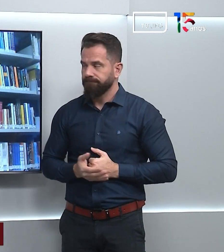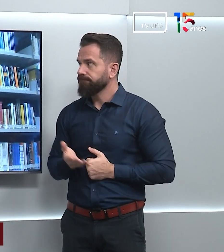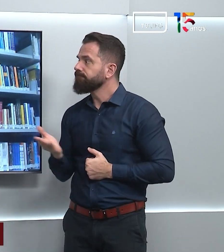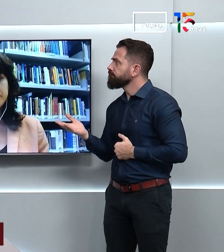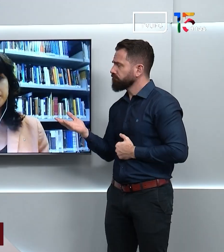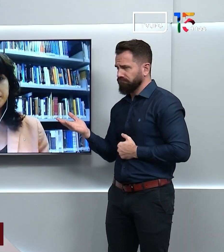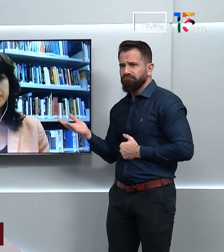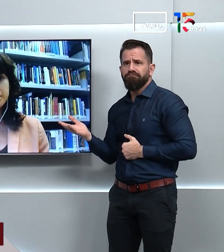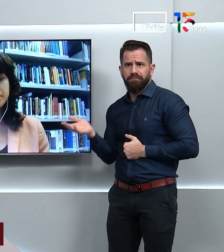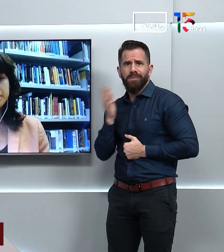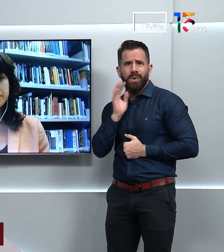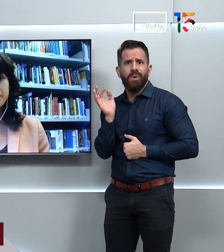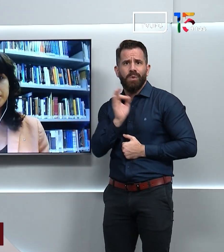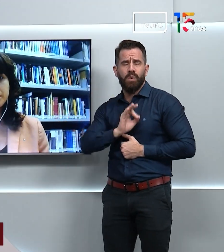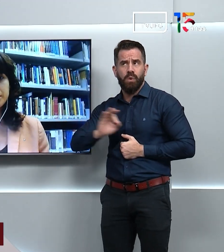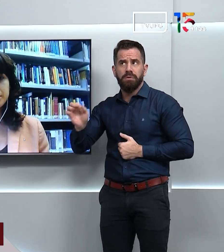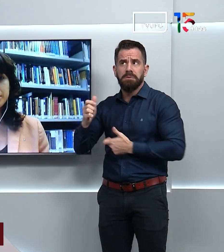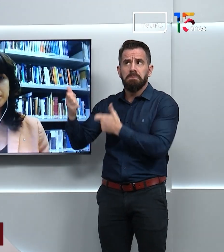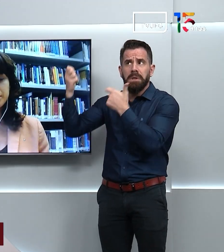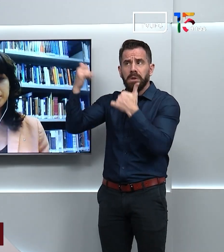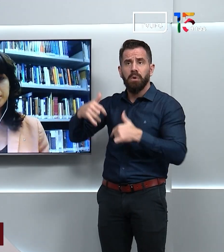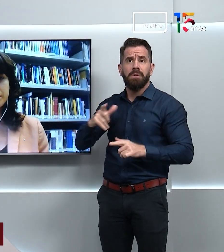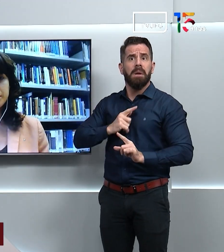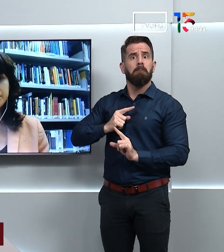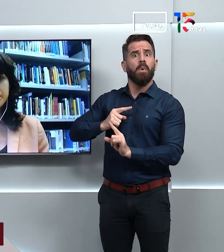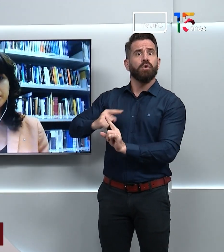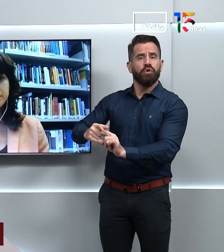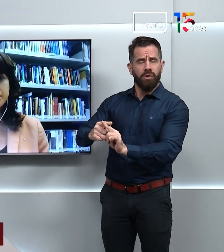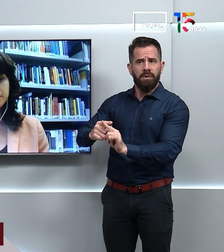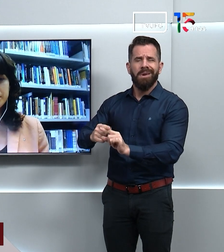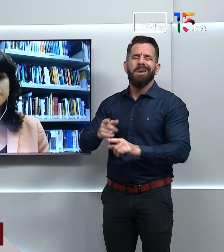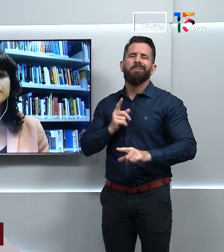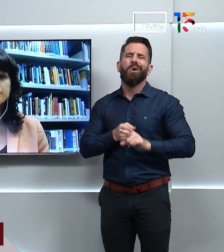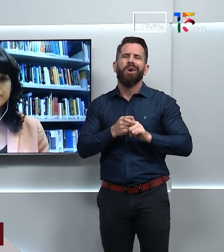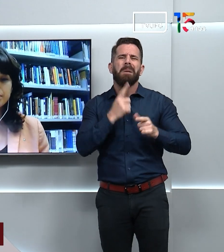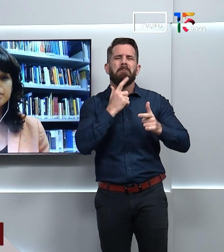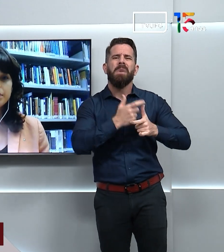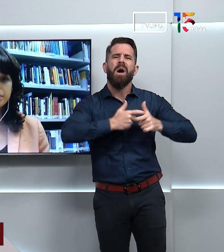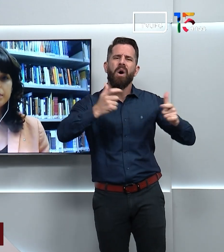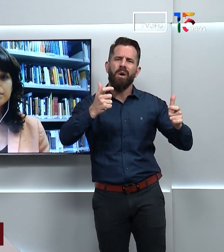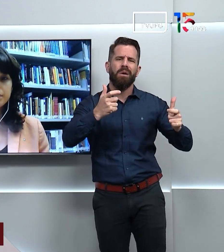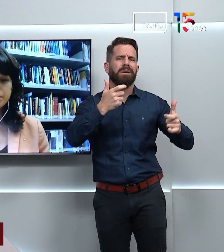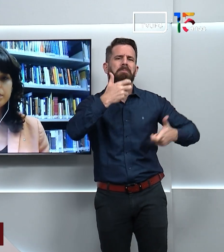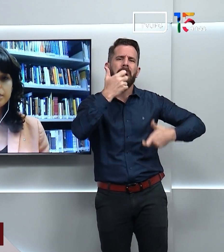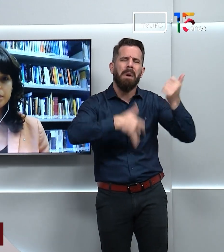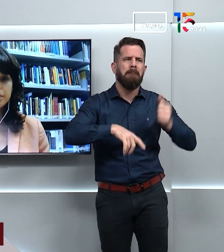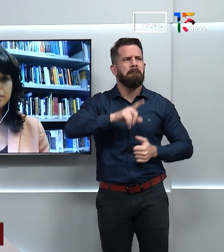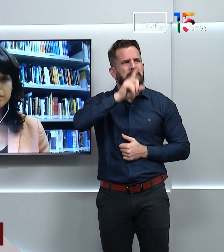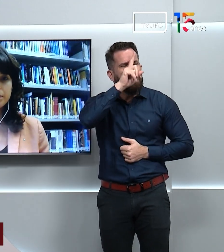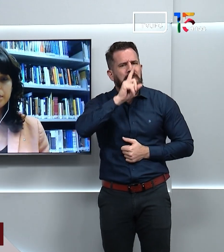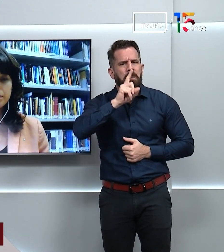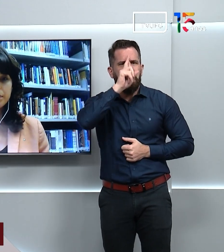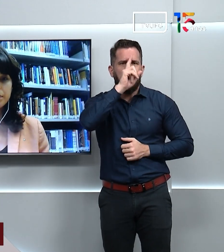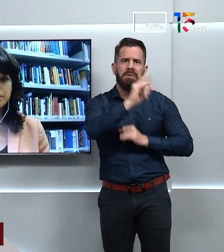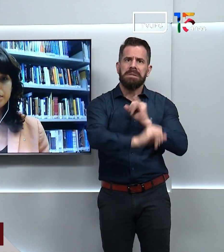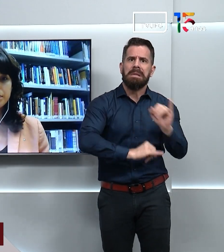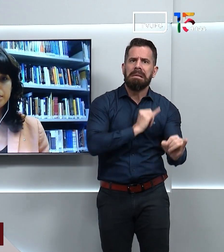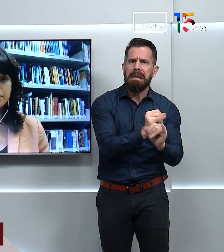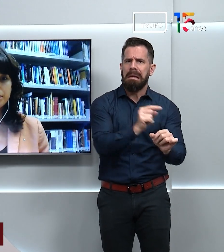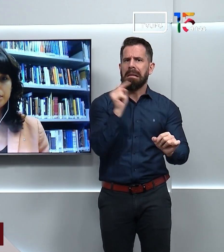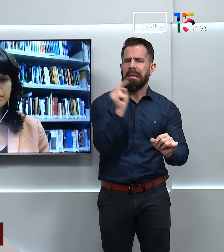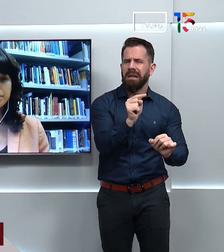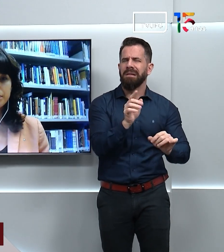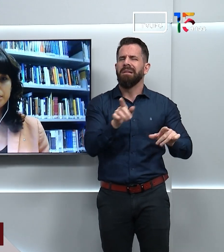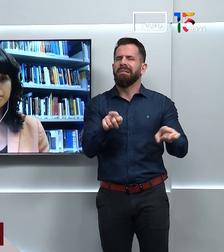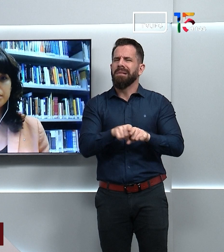né? Porque geralmente a gente sempre fala sobre os perigos que a internet representa, já tem várias discussões a respeito do uso